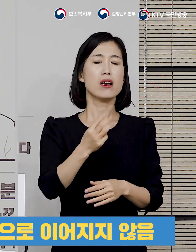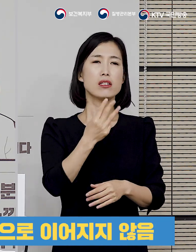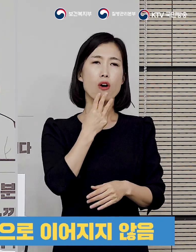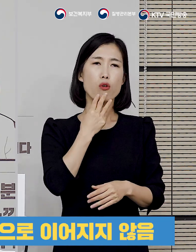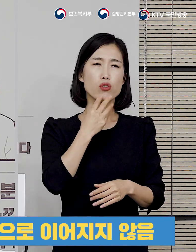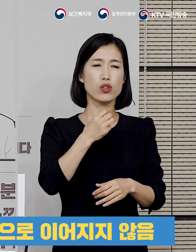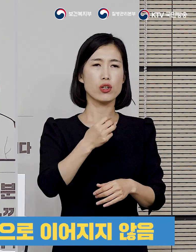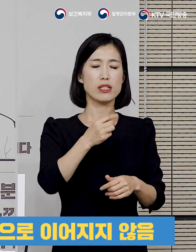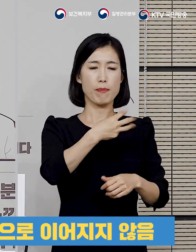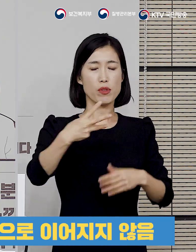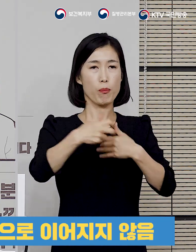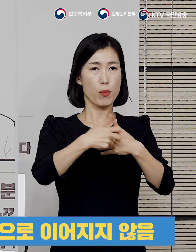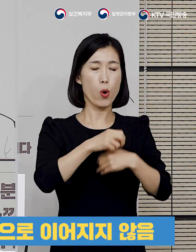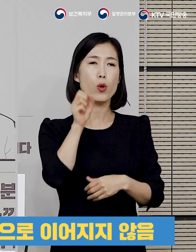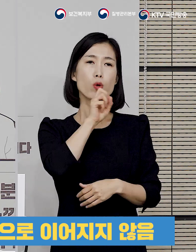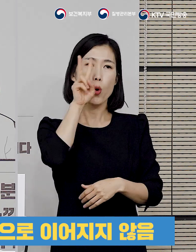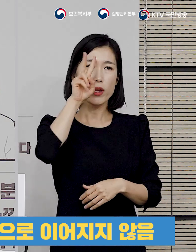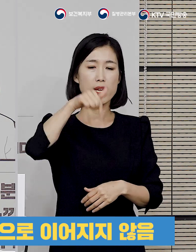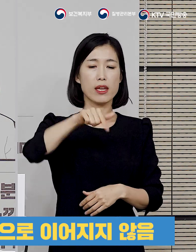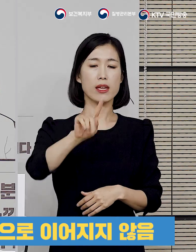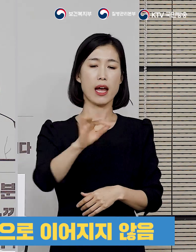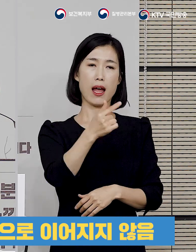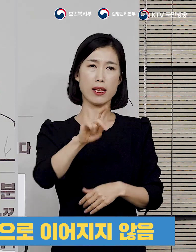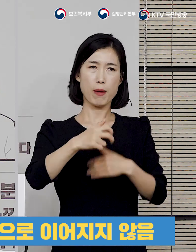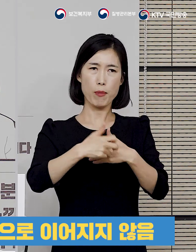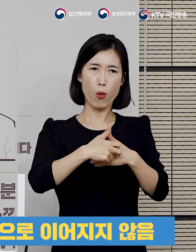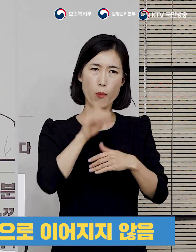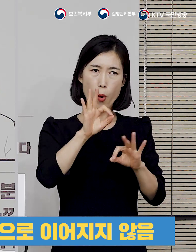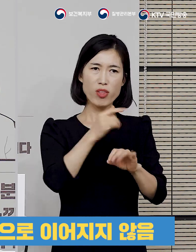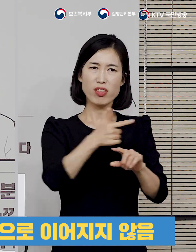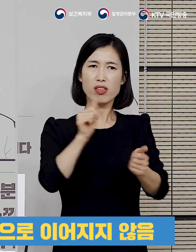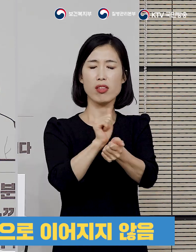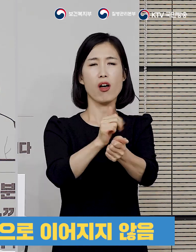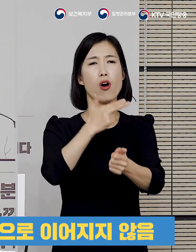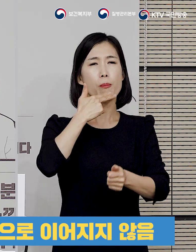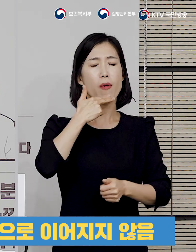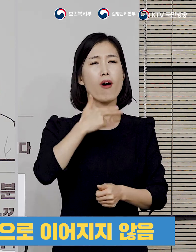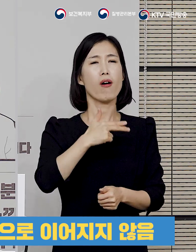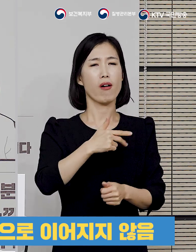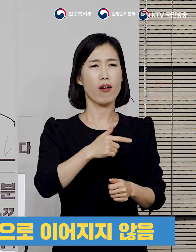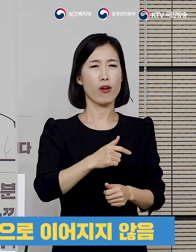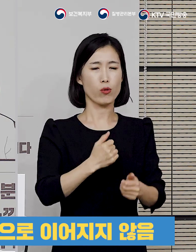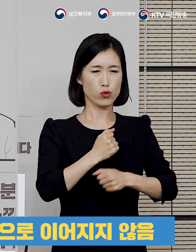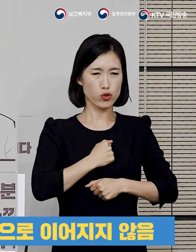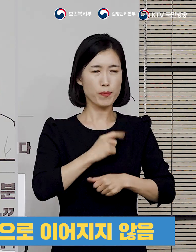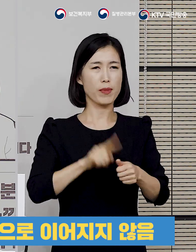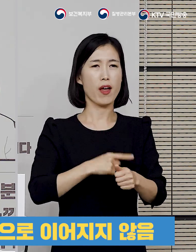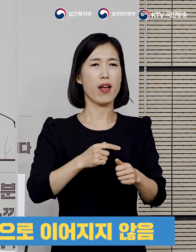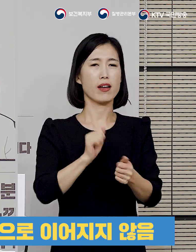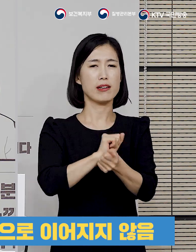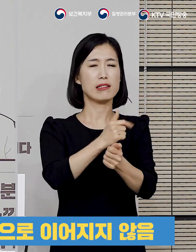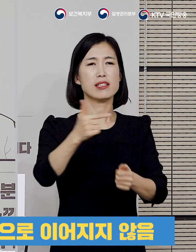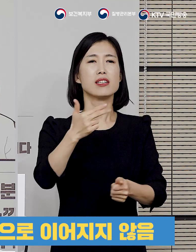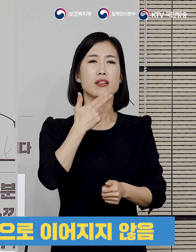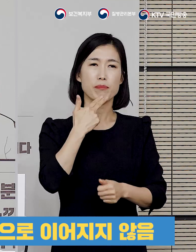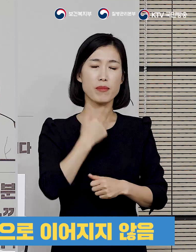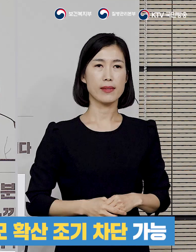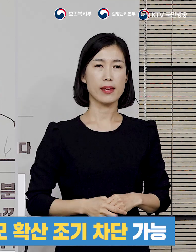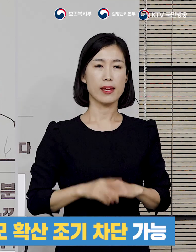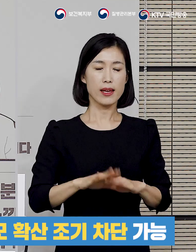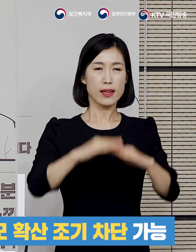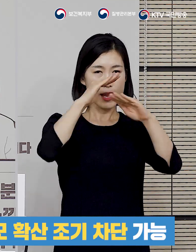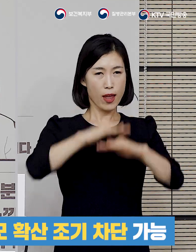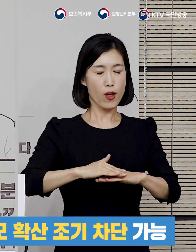우려가 컸던 삼성 서울병원과 용인 강남병원의 경우 대규모 감염으로 이어지지는